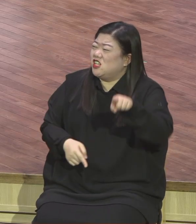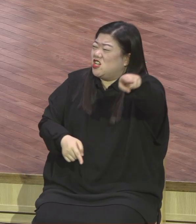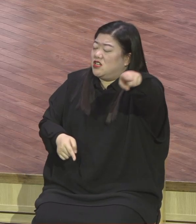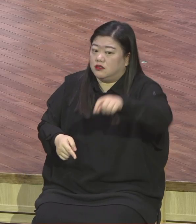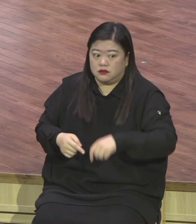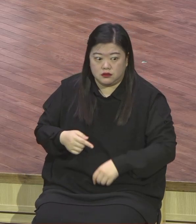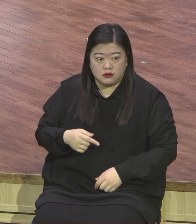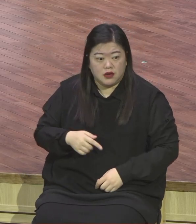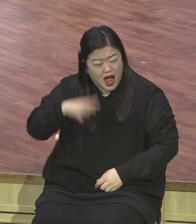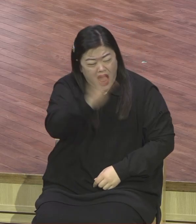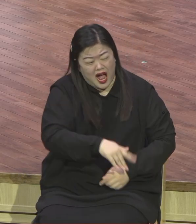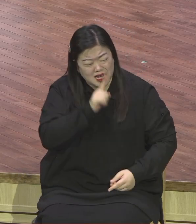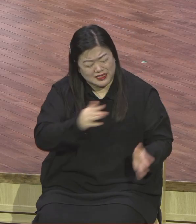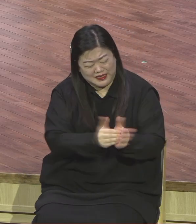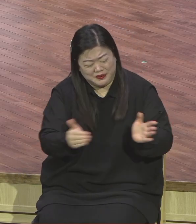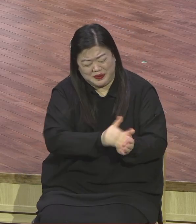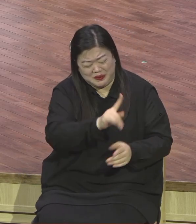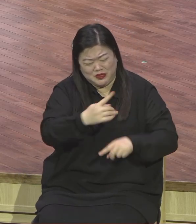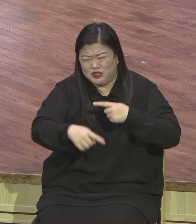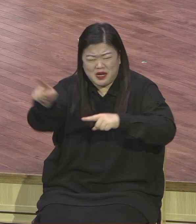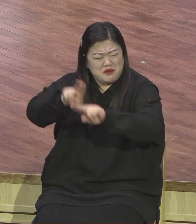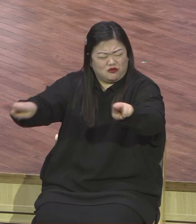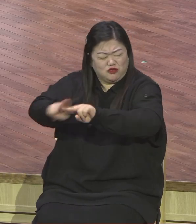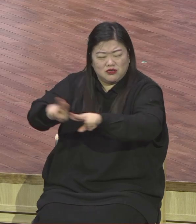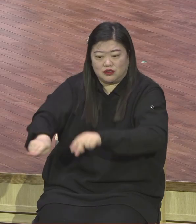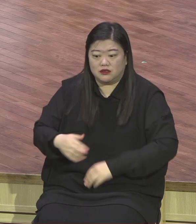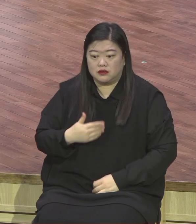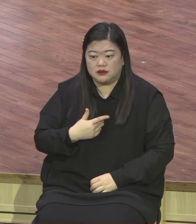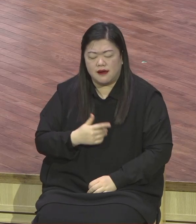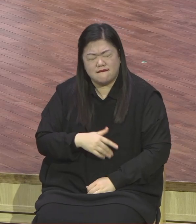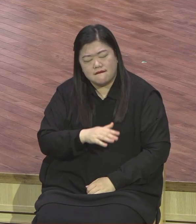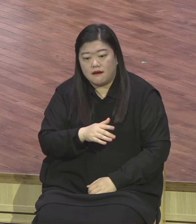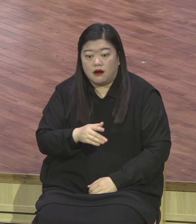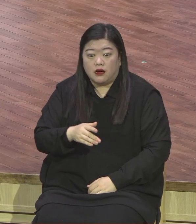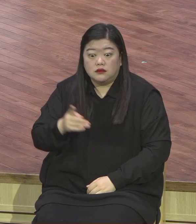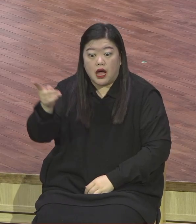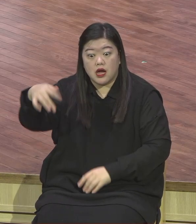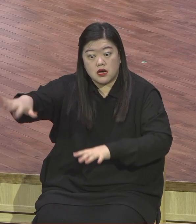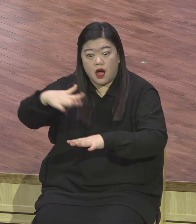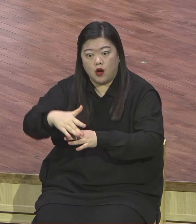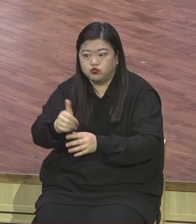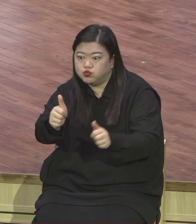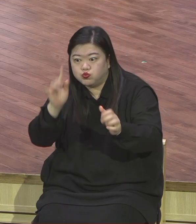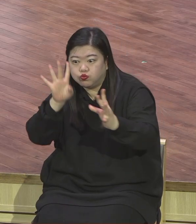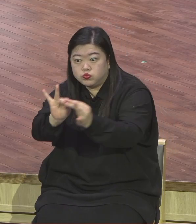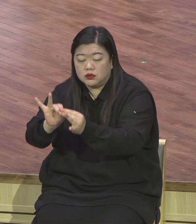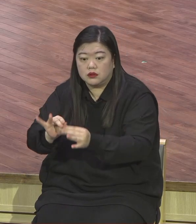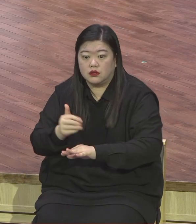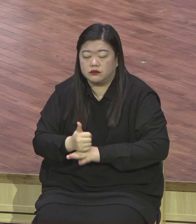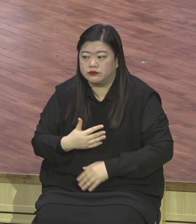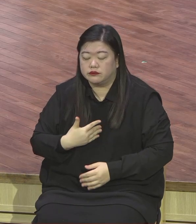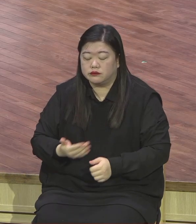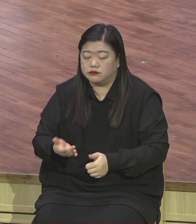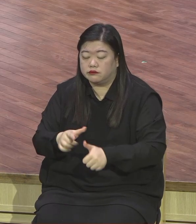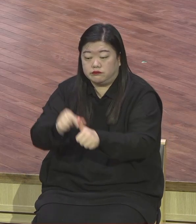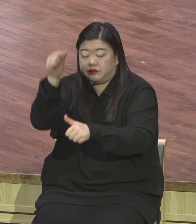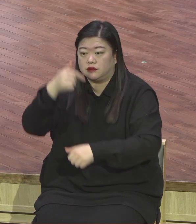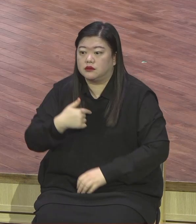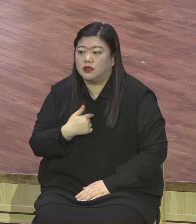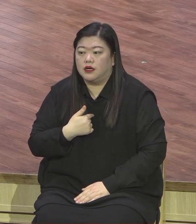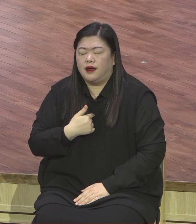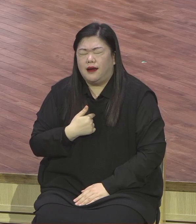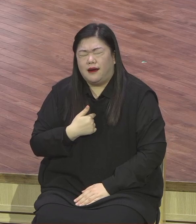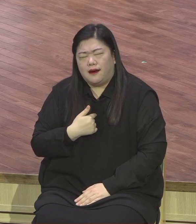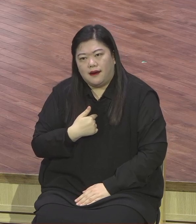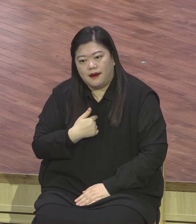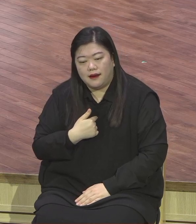내 인생의 터닝포인트가 여기 시작된 거요 엄청 부담됐어요 사람을 두려워하는 내가 앞에